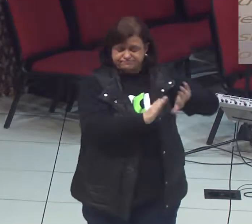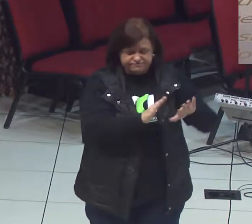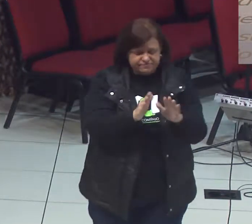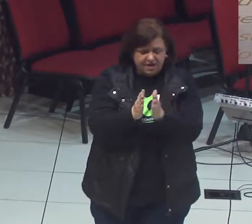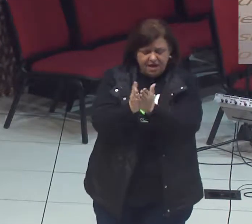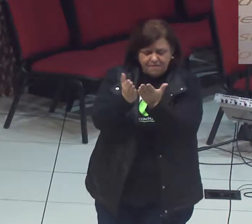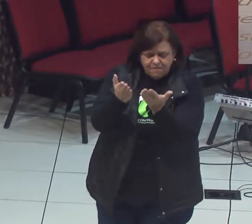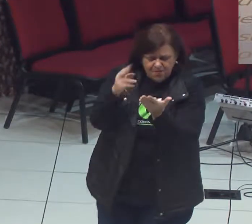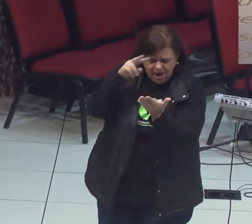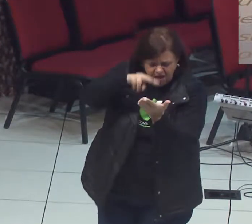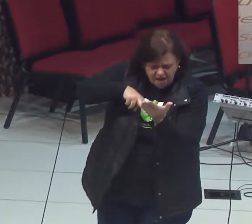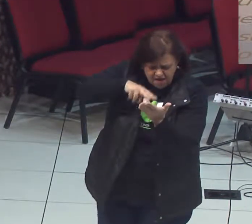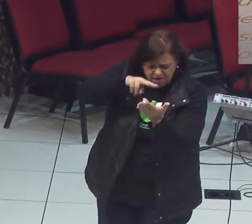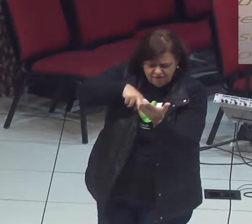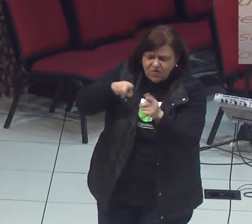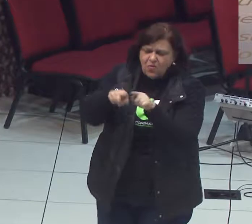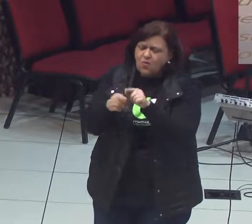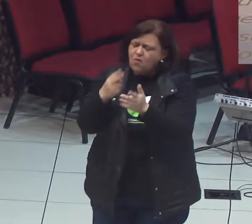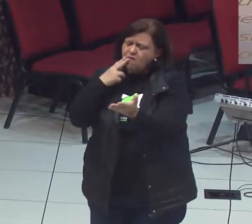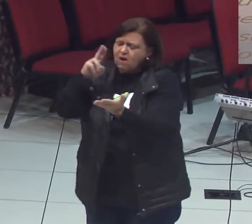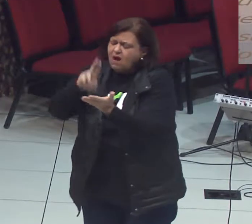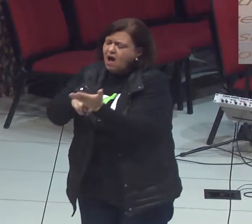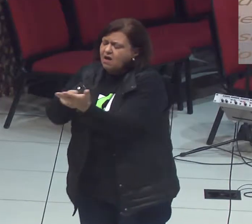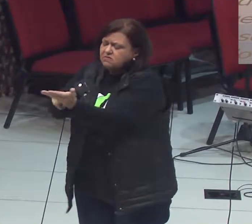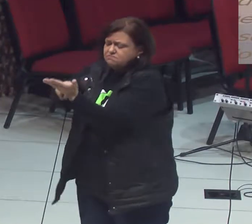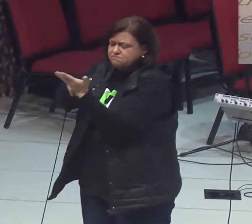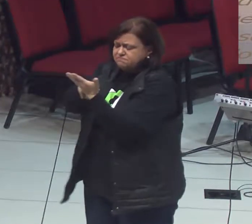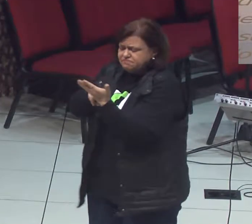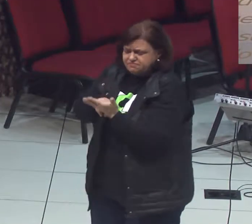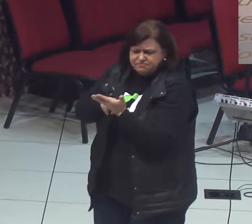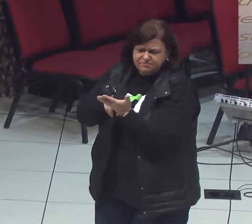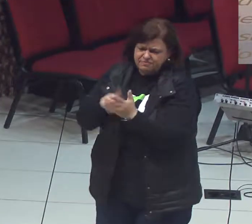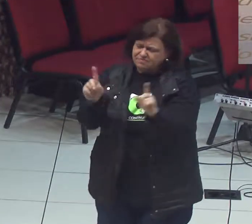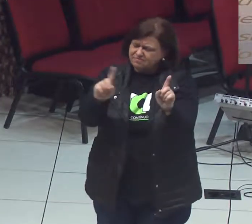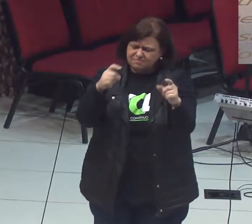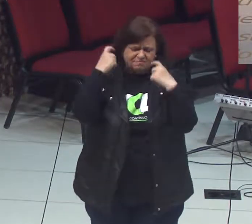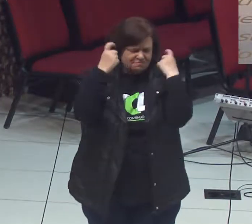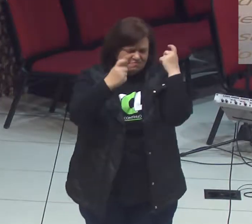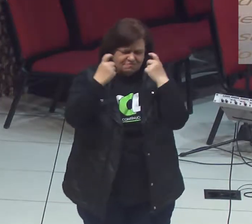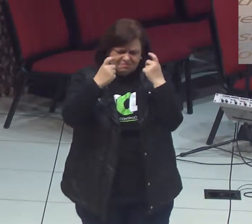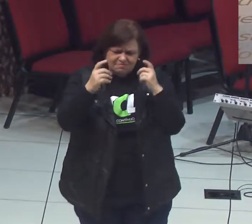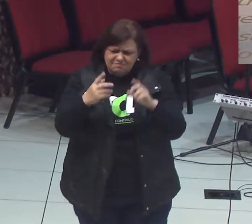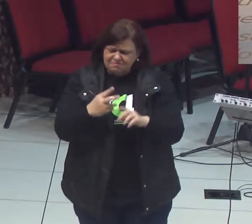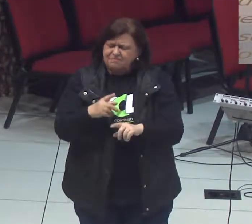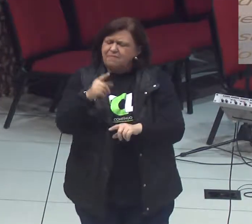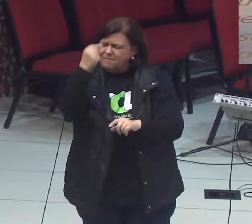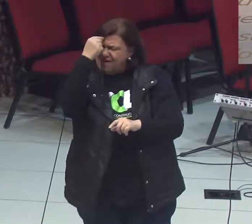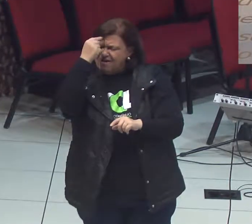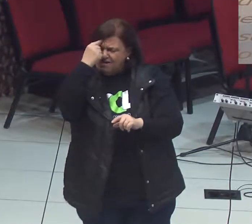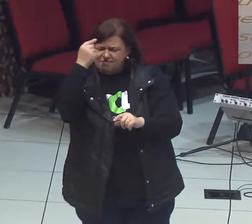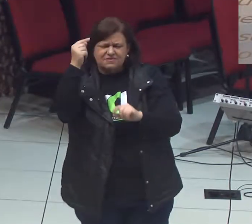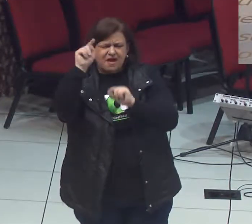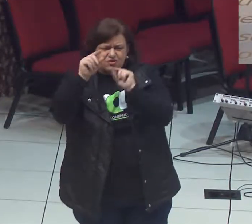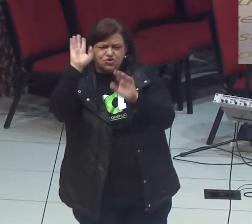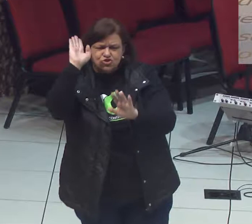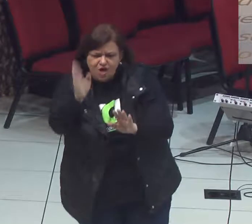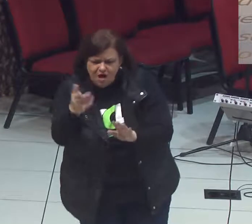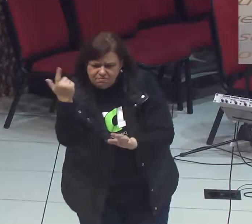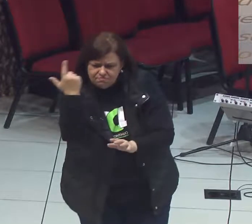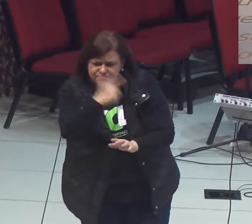por carta supostamente vinda de nós, como se o dia do Senhor já tivesse